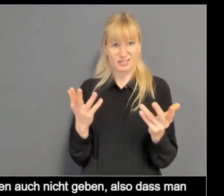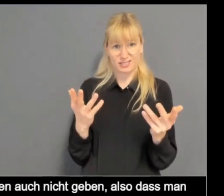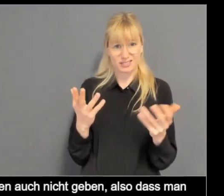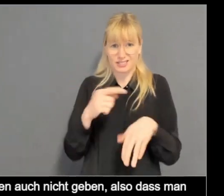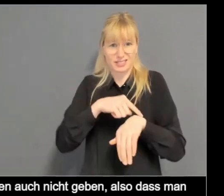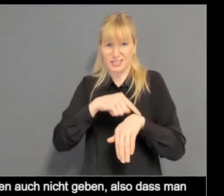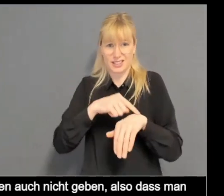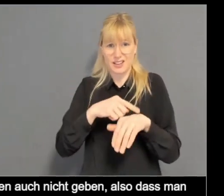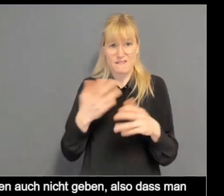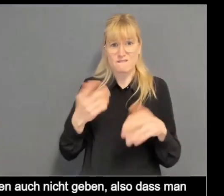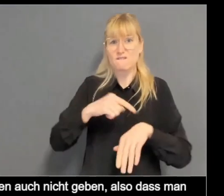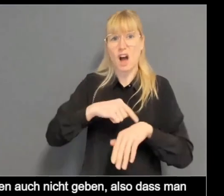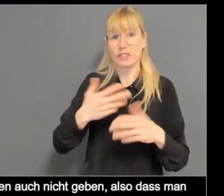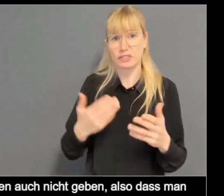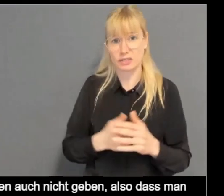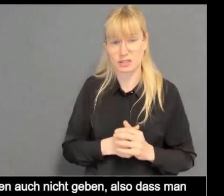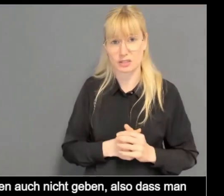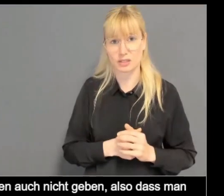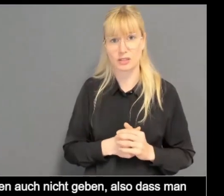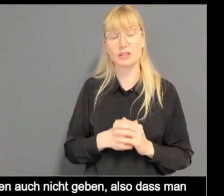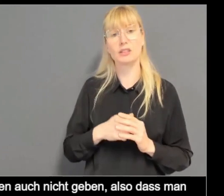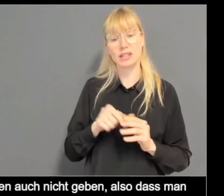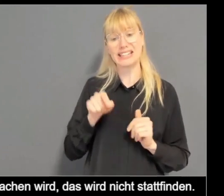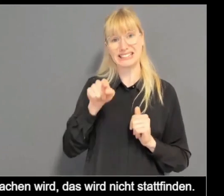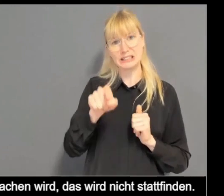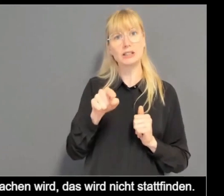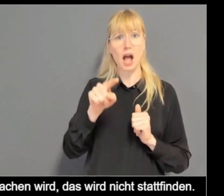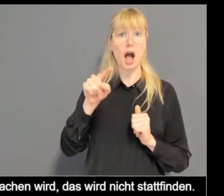Unsicherheit stehend, wird das der Fall sein, wenn, dann wann.